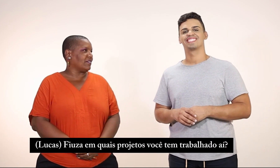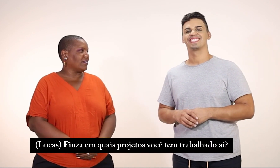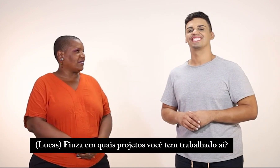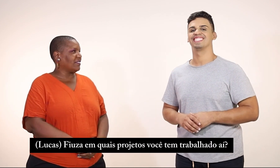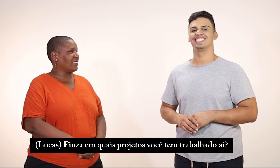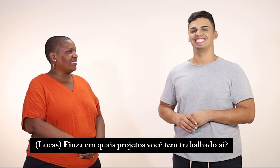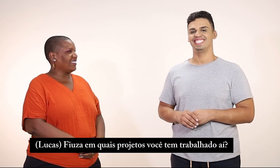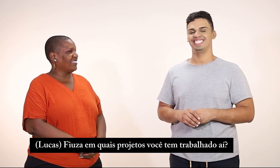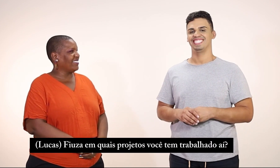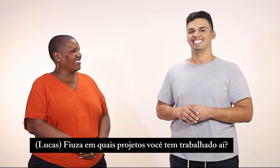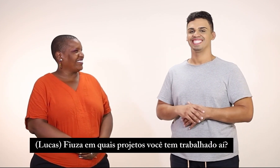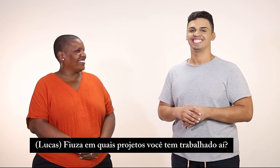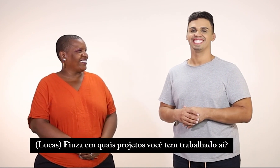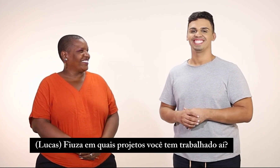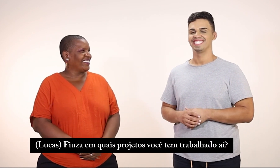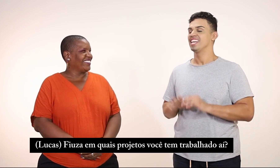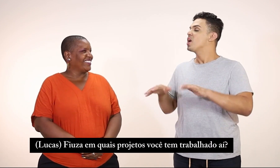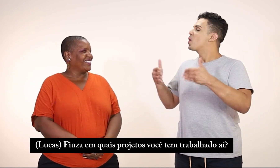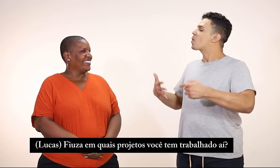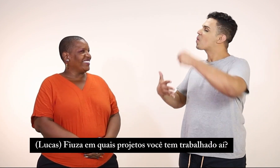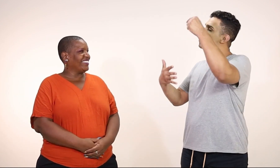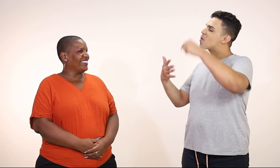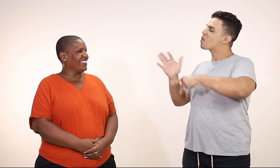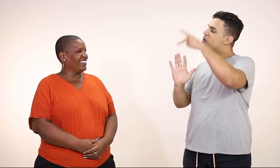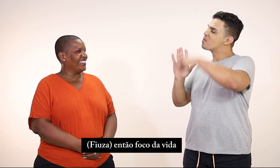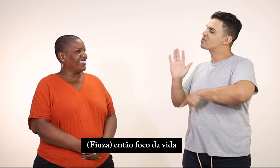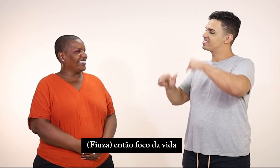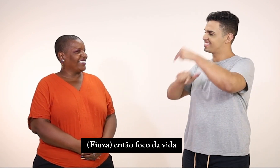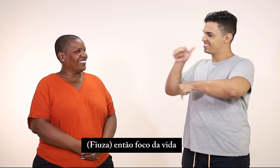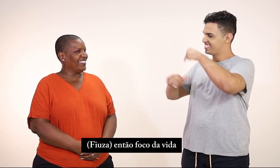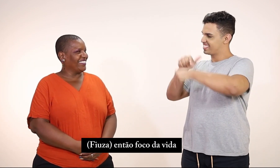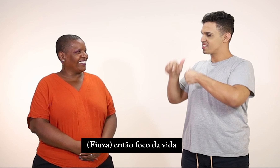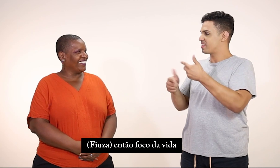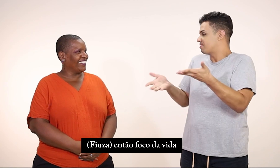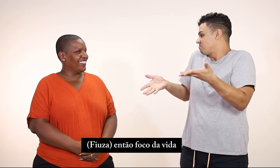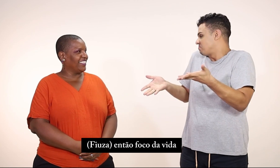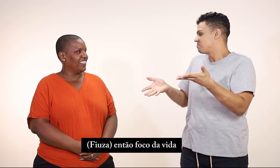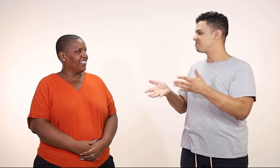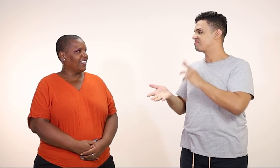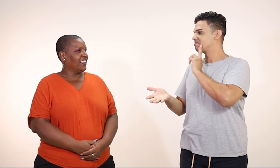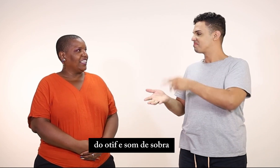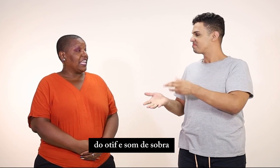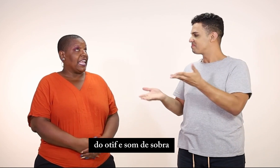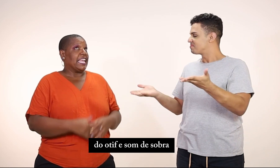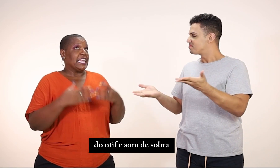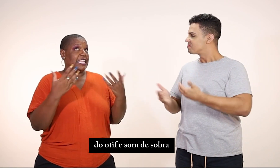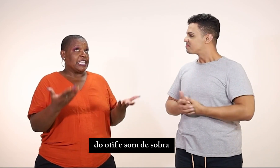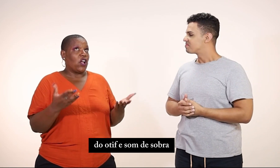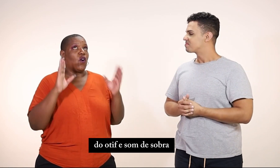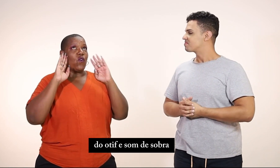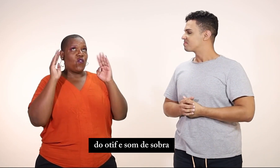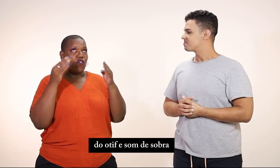Fiuza, em quais projetos você tem trabalhado aí? Então, foco da vida do Otife e Som de